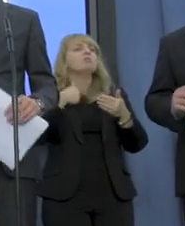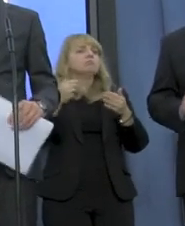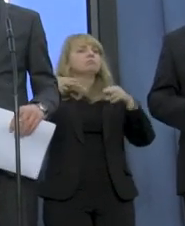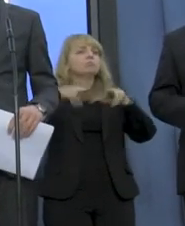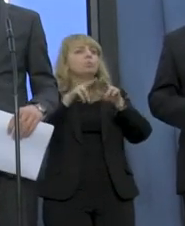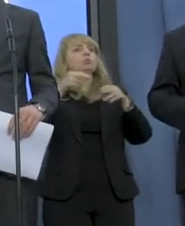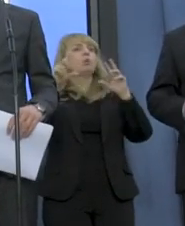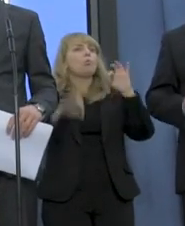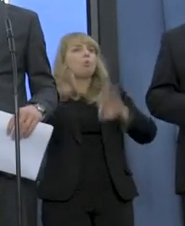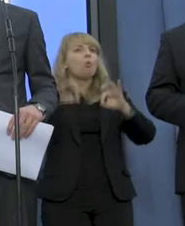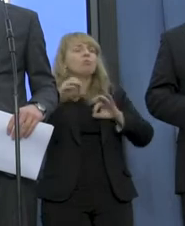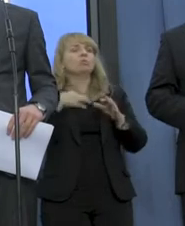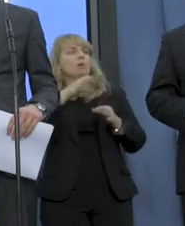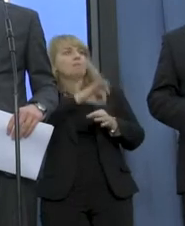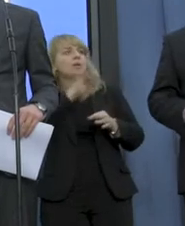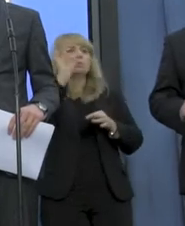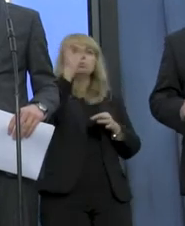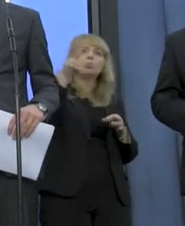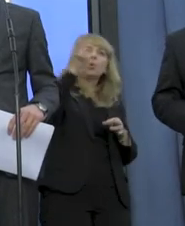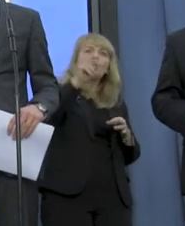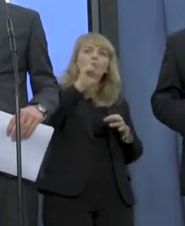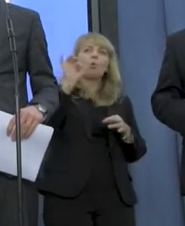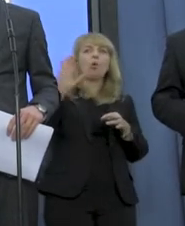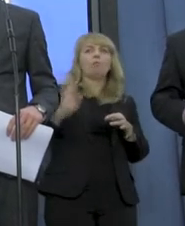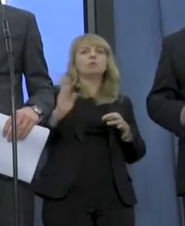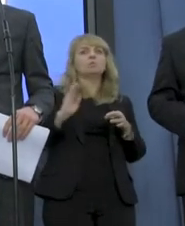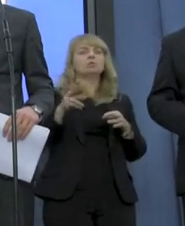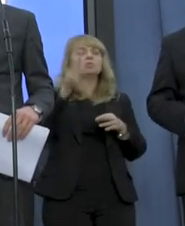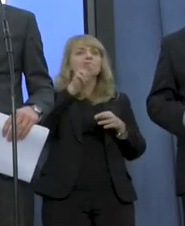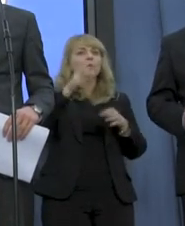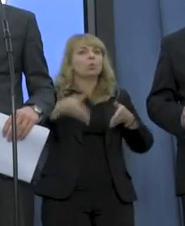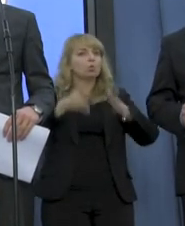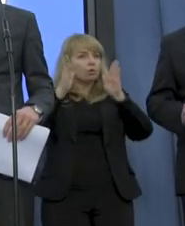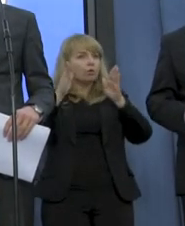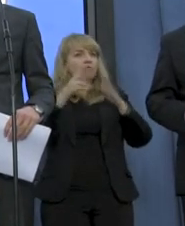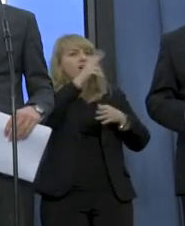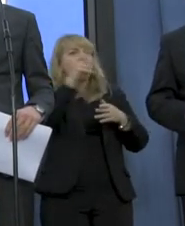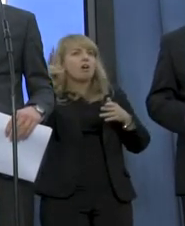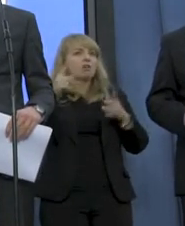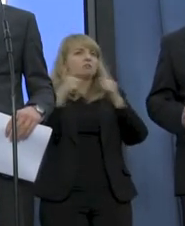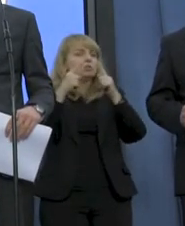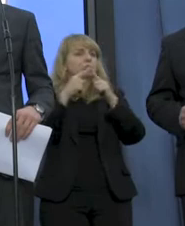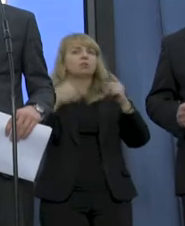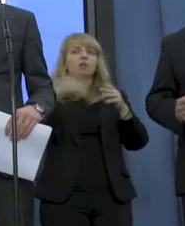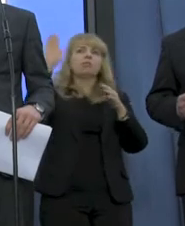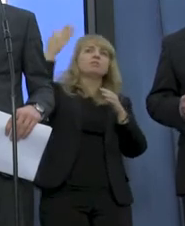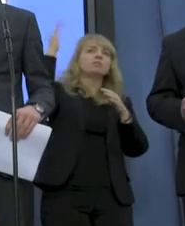reprezentująca naszą partię Twój Ruch dotycząca bezpieczeństwa w ruchu drogowym. Praktycznie na każdej z tych konferencji